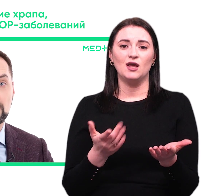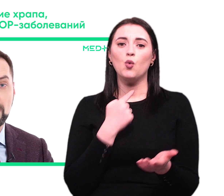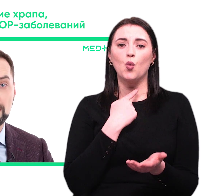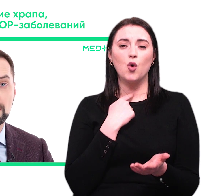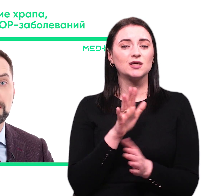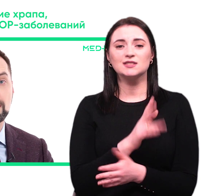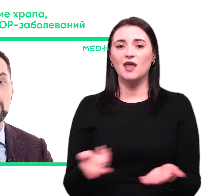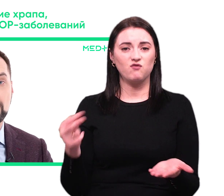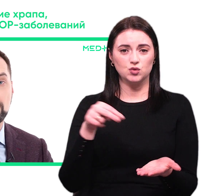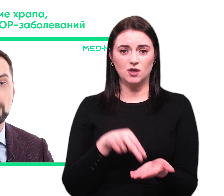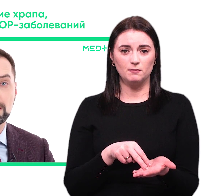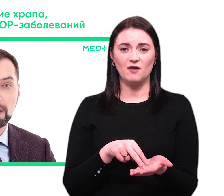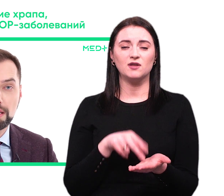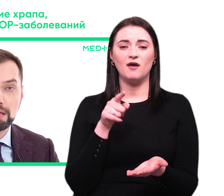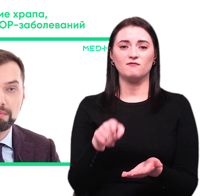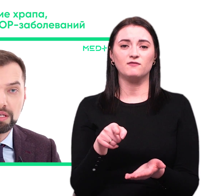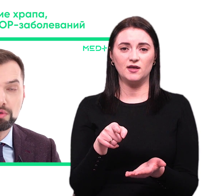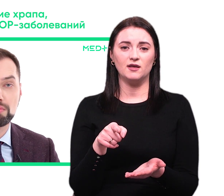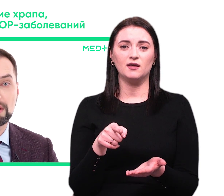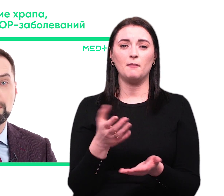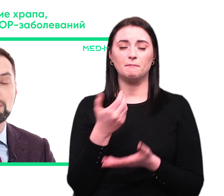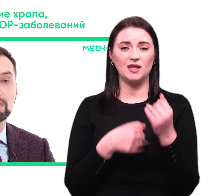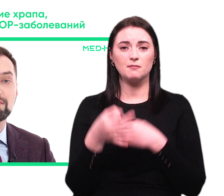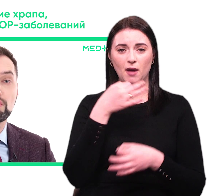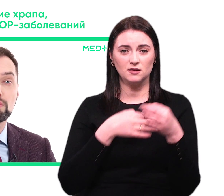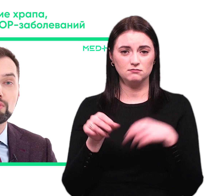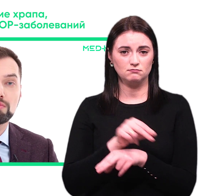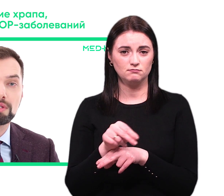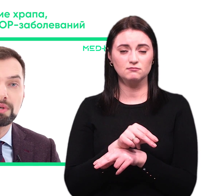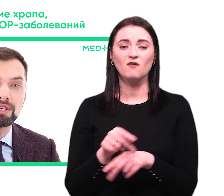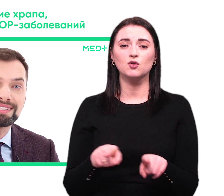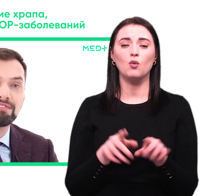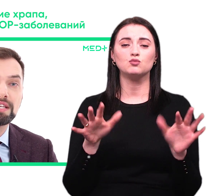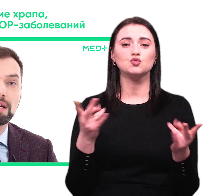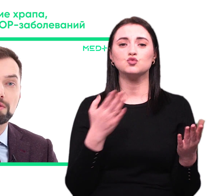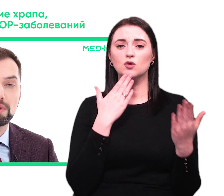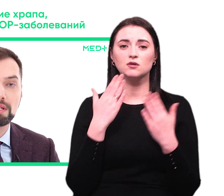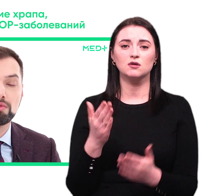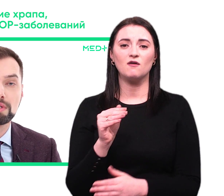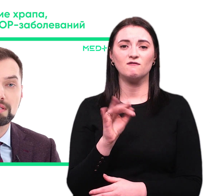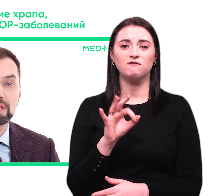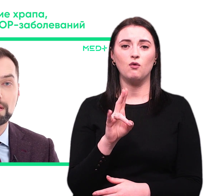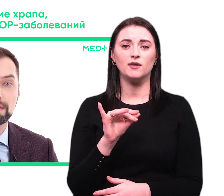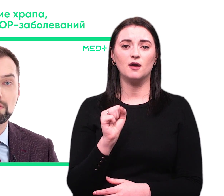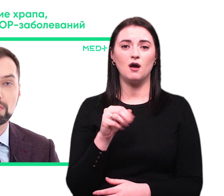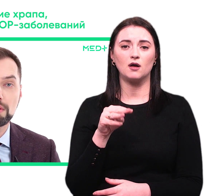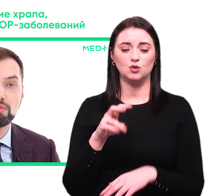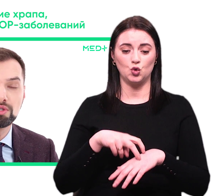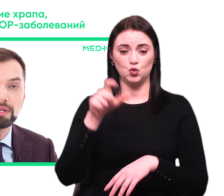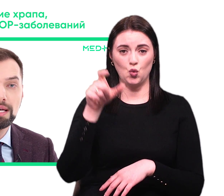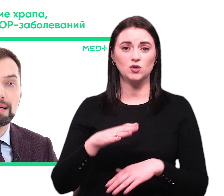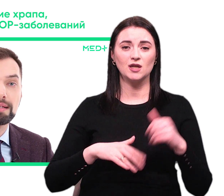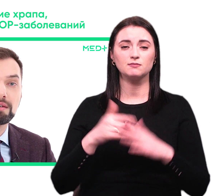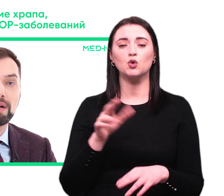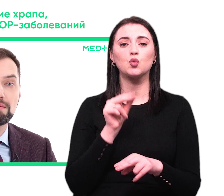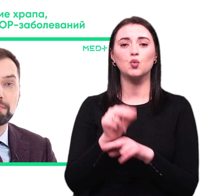не возобновляется, и если вы принимаете медикаментозную терапию, так в таком случае нужно обращаться к фониатру. Это доктор-специалист, который